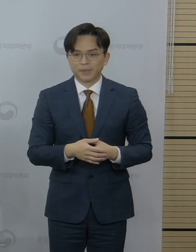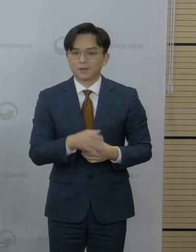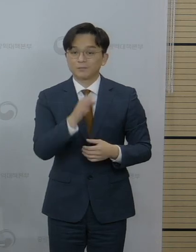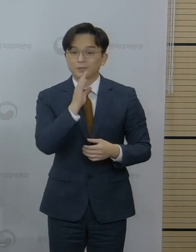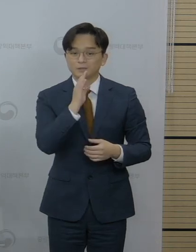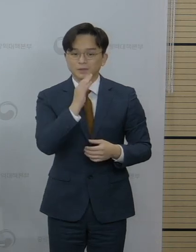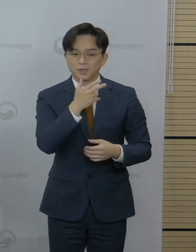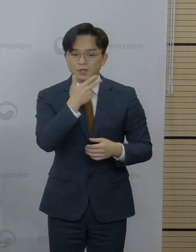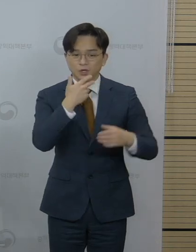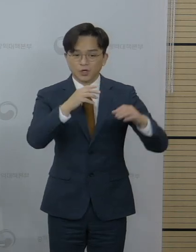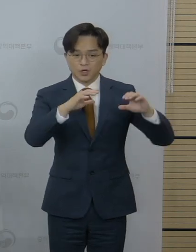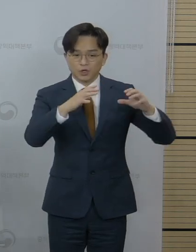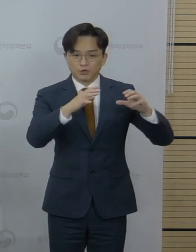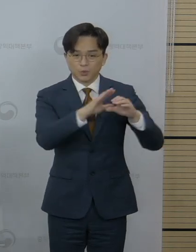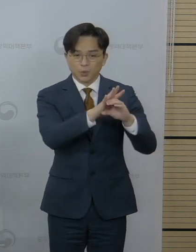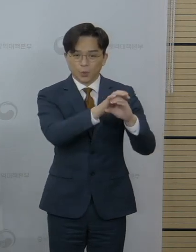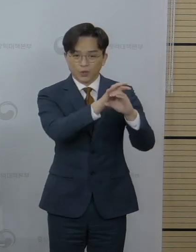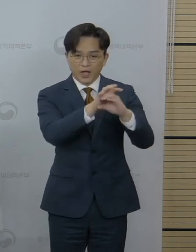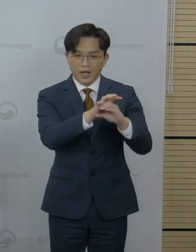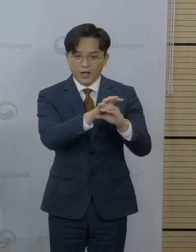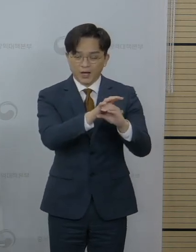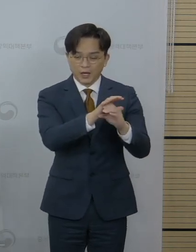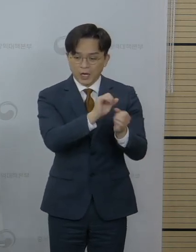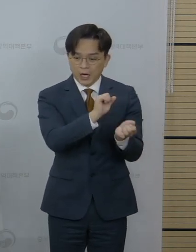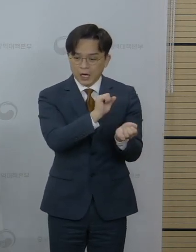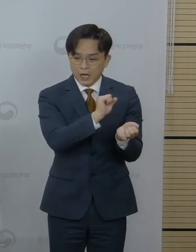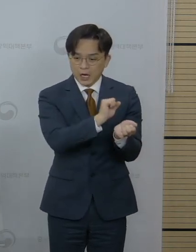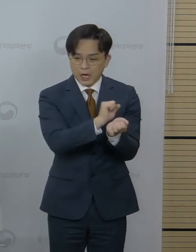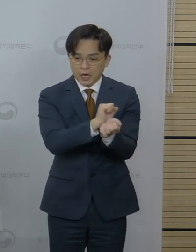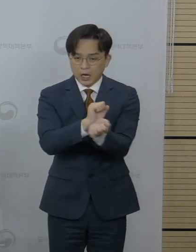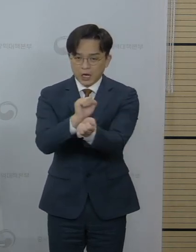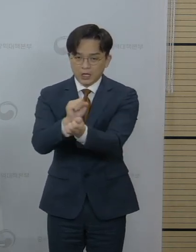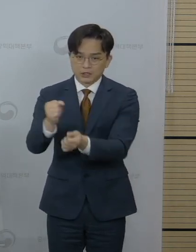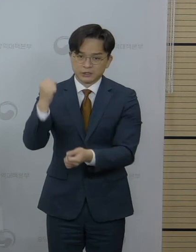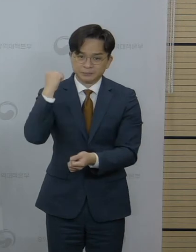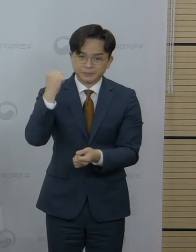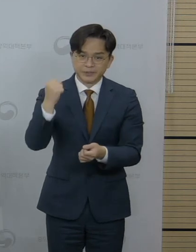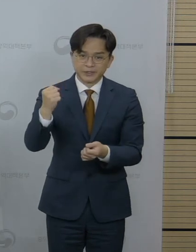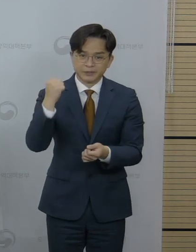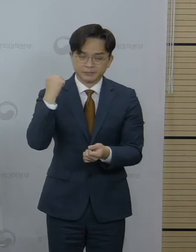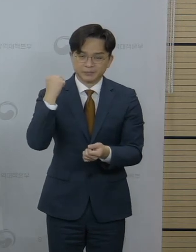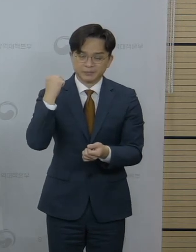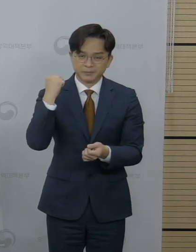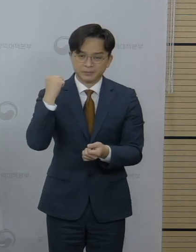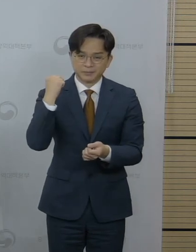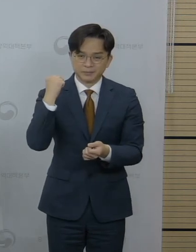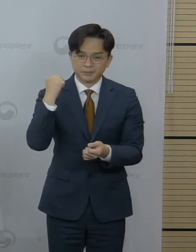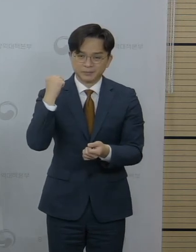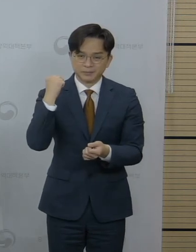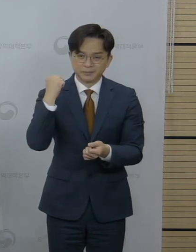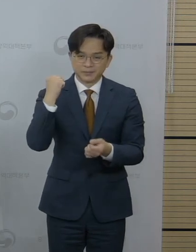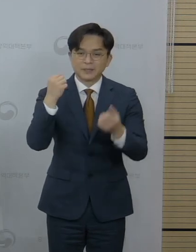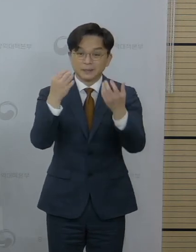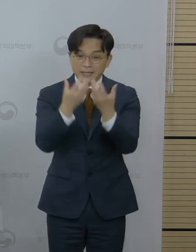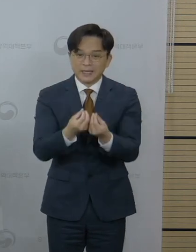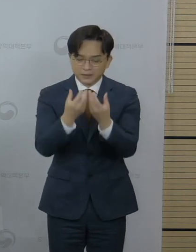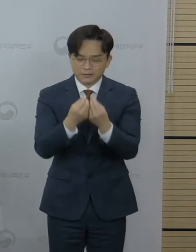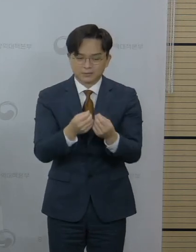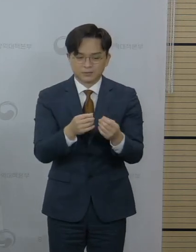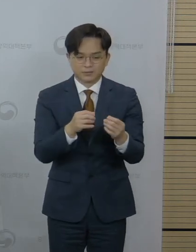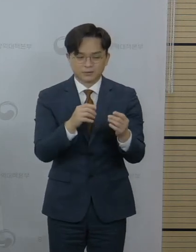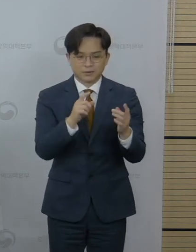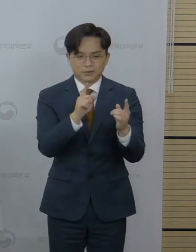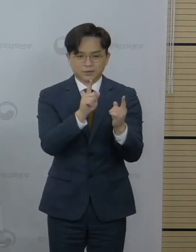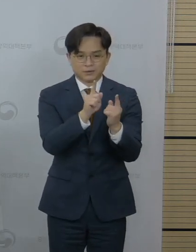걱정되는 부분입니다. 전파력이 그만큼 올라간다는 얘기는 똑같은 거리두기, 반대로 똑같은